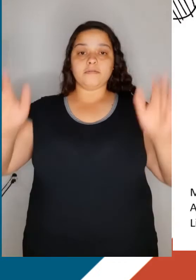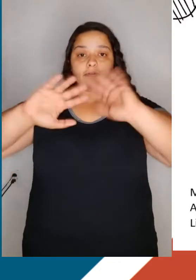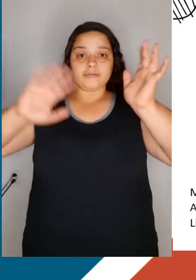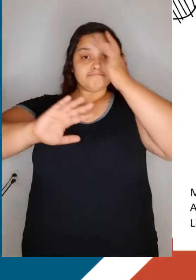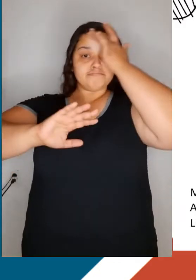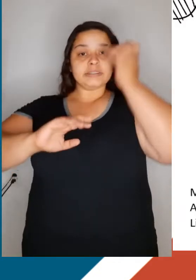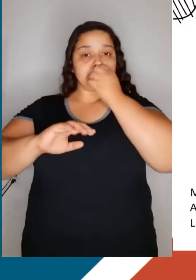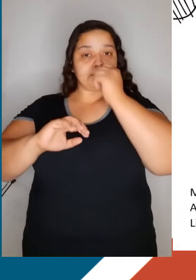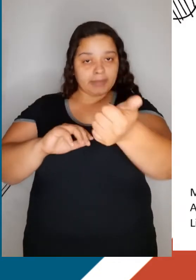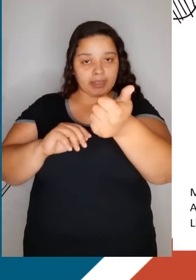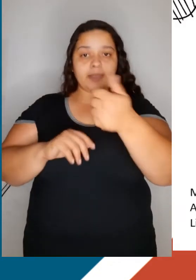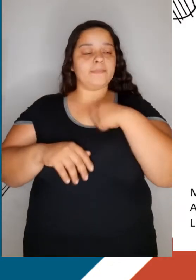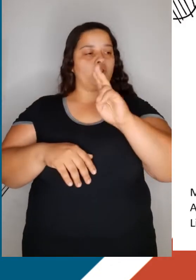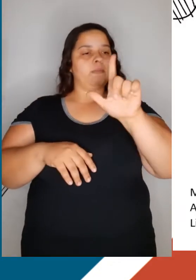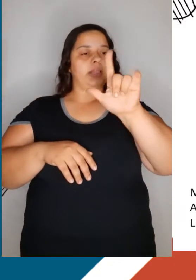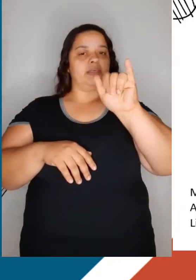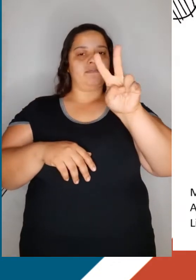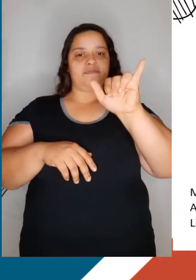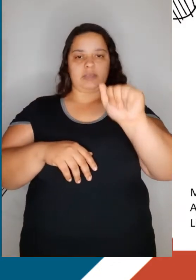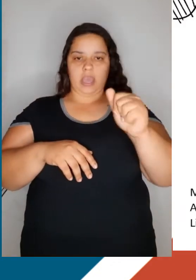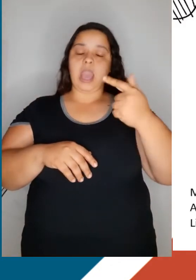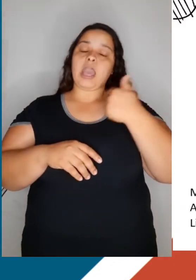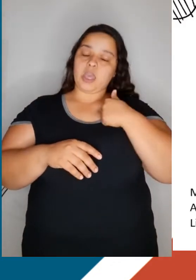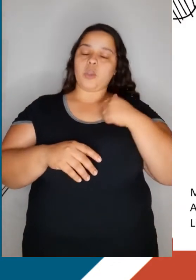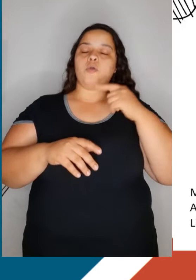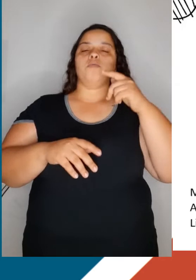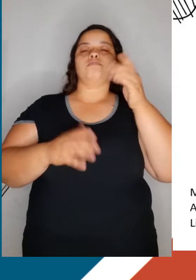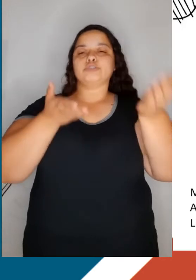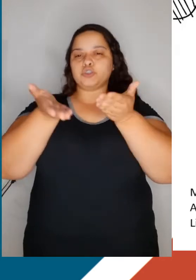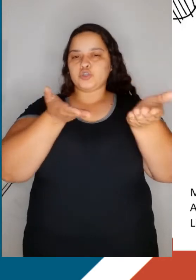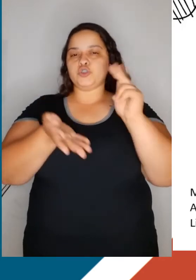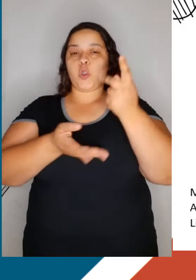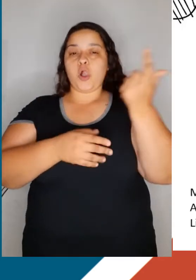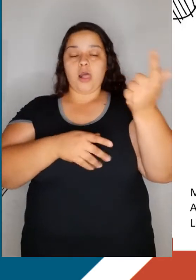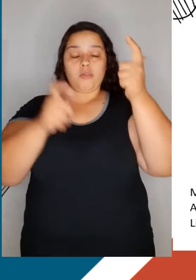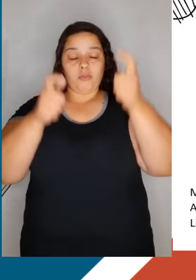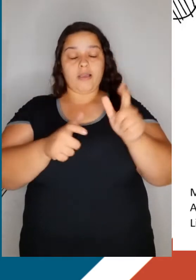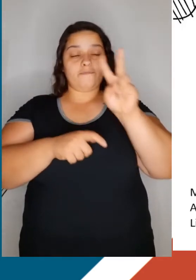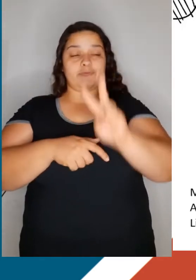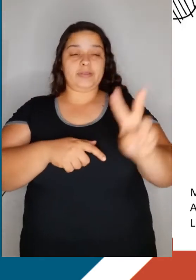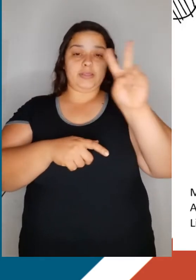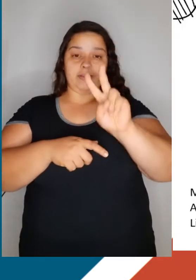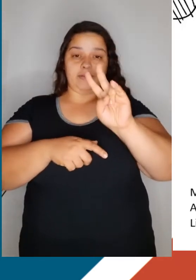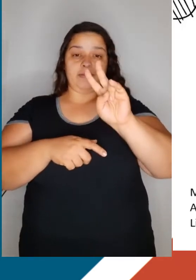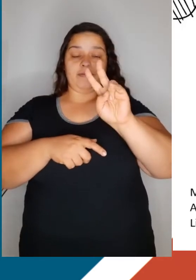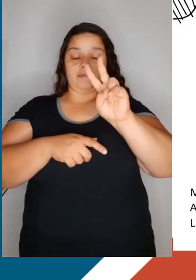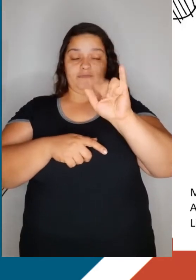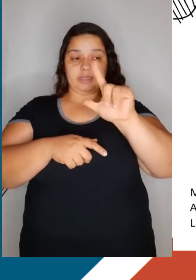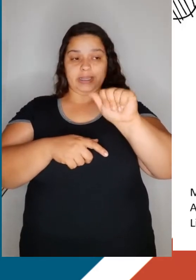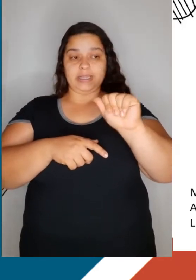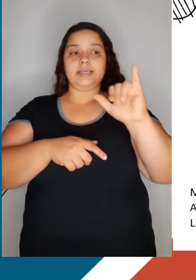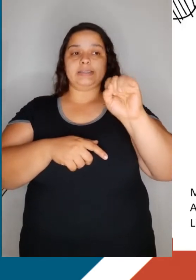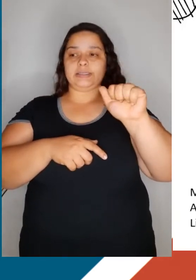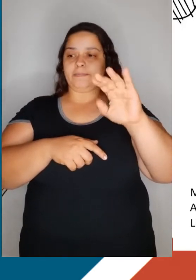Olá pessoal, tudo bem? Meu nome é Lívia, sou mediadora de História do Polo de Vila Isabel e a gente está aqui hoje para conversar com vocês